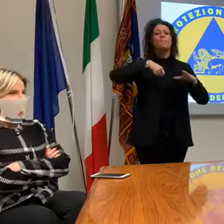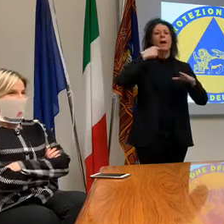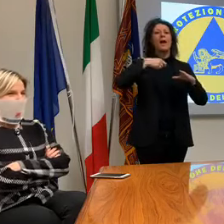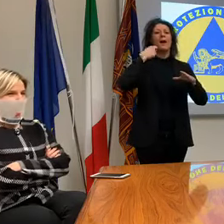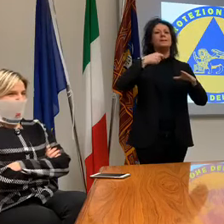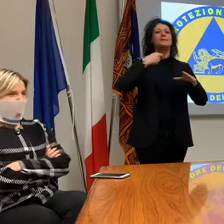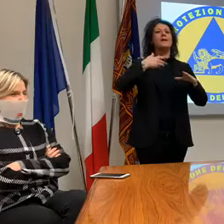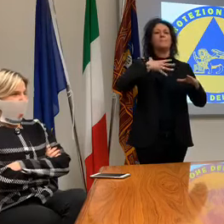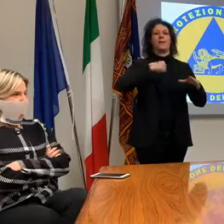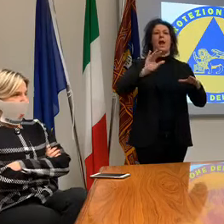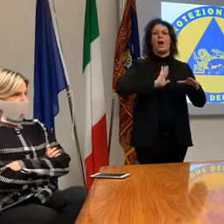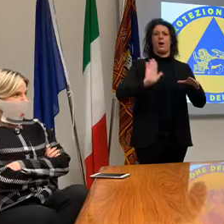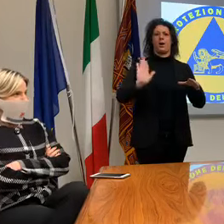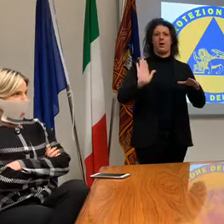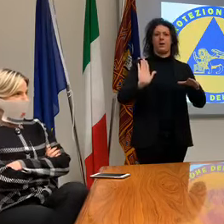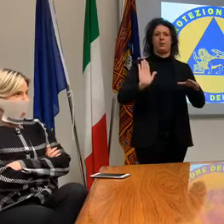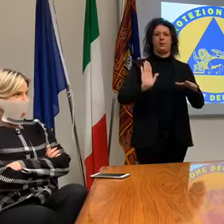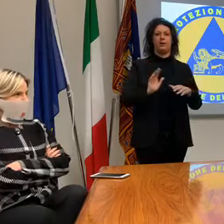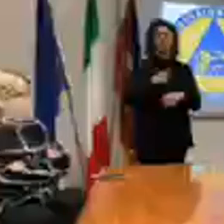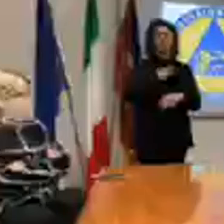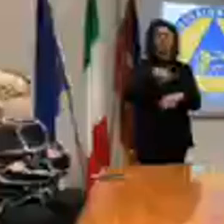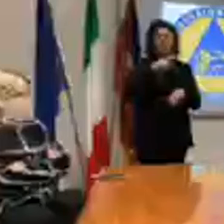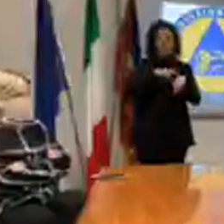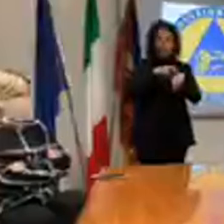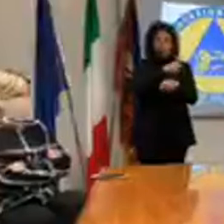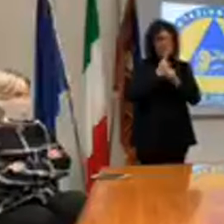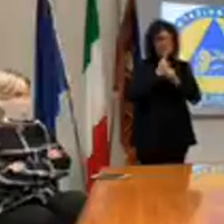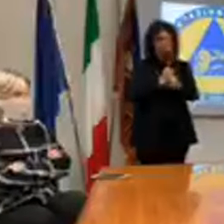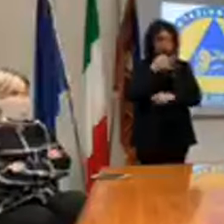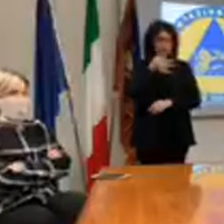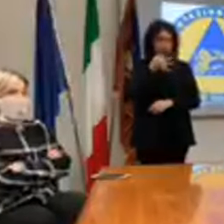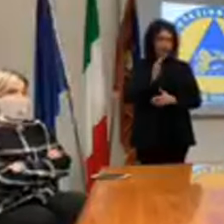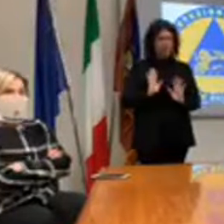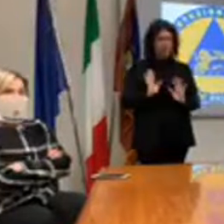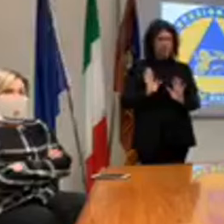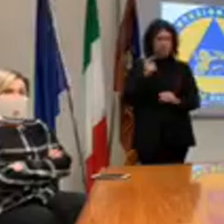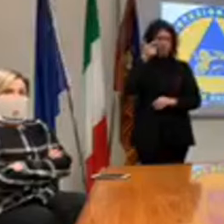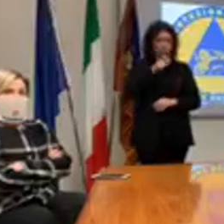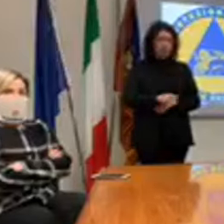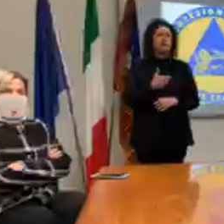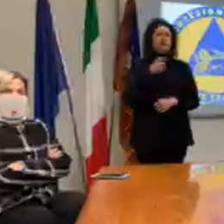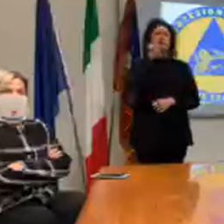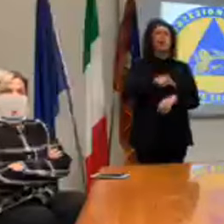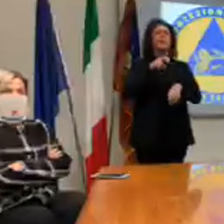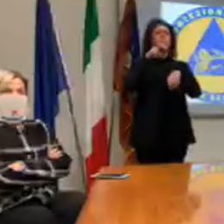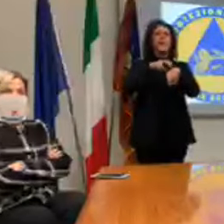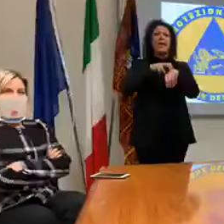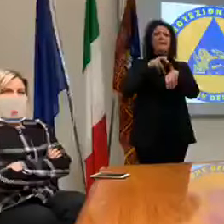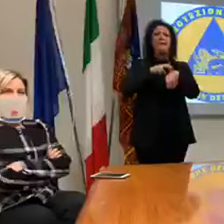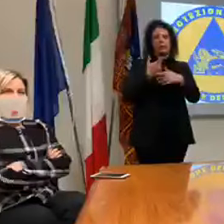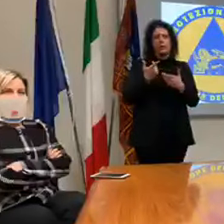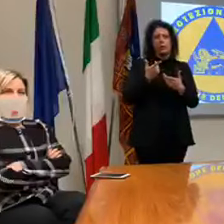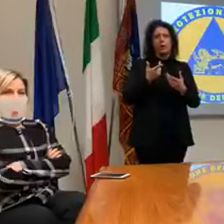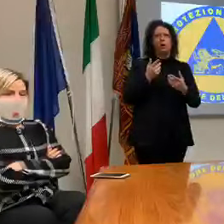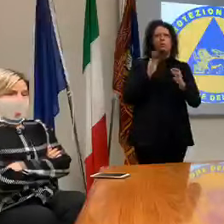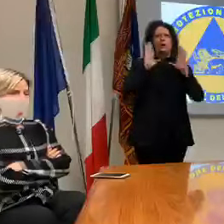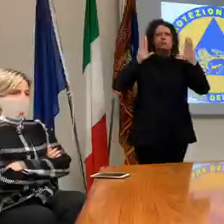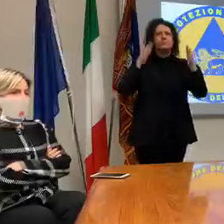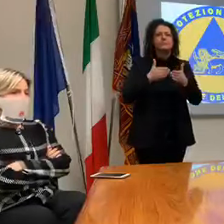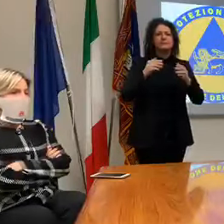ma la mangiavi e non pensavi che fosse un dittatore, pensavi che fosse uno che si occupava della tua salute. Ma l'ha scritto un papà, una